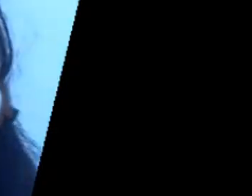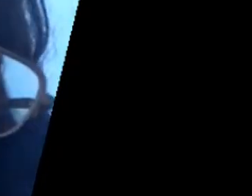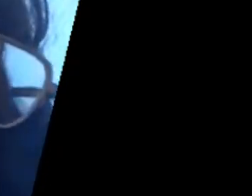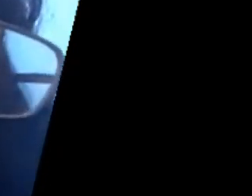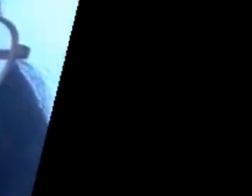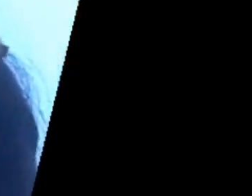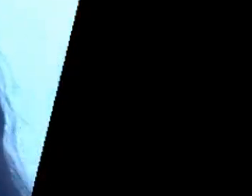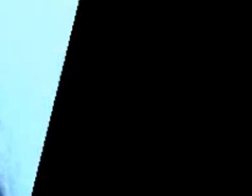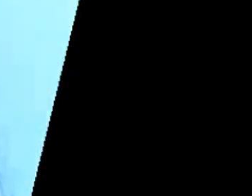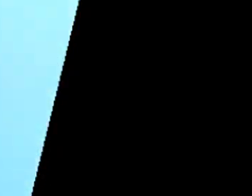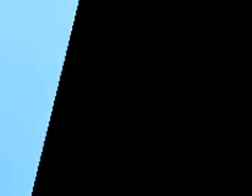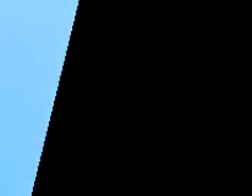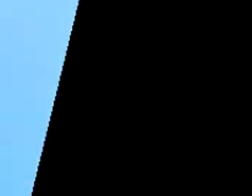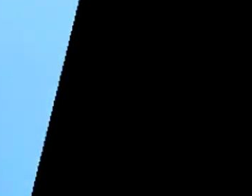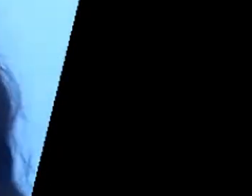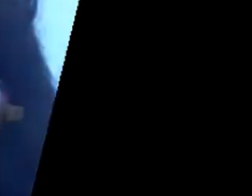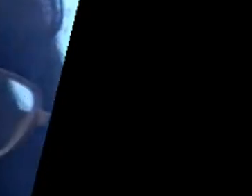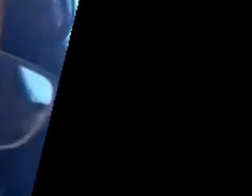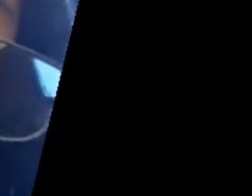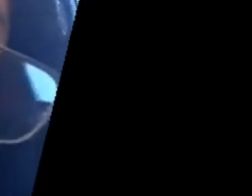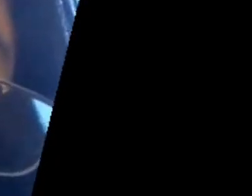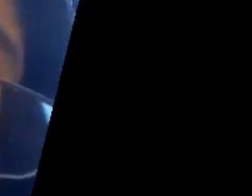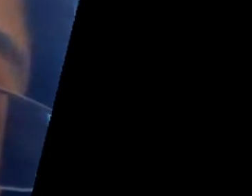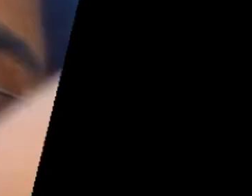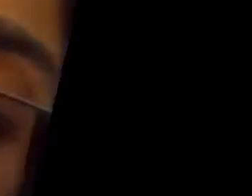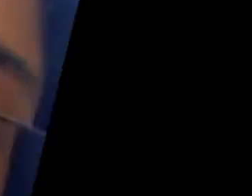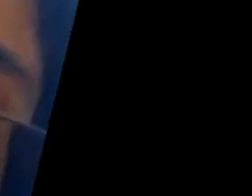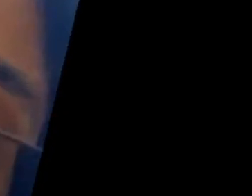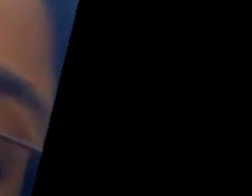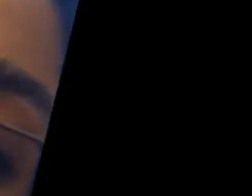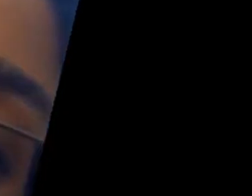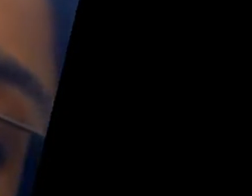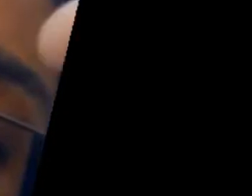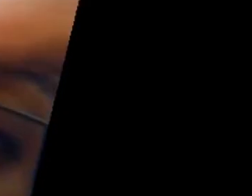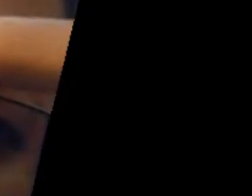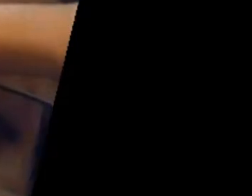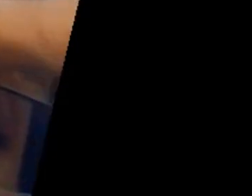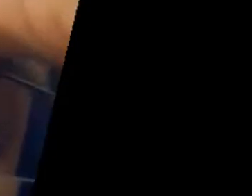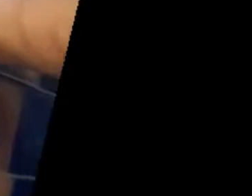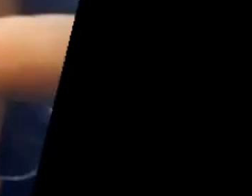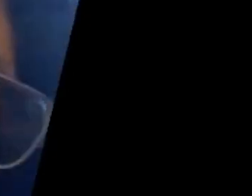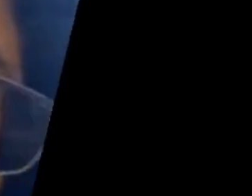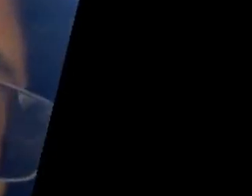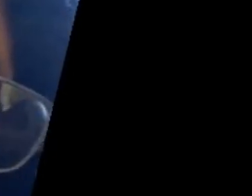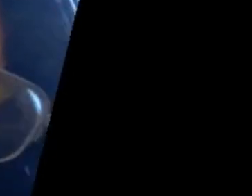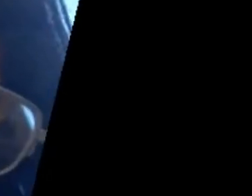então a gente recuperou. E para começar a história do começo, a gente